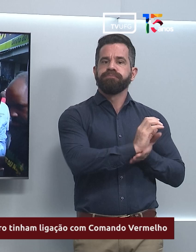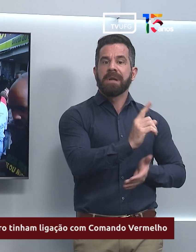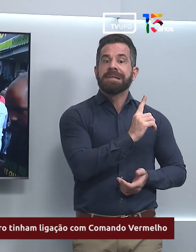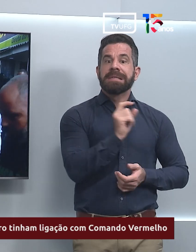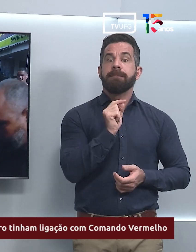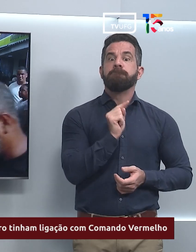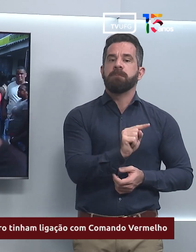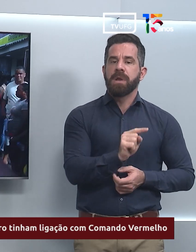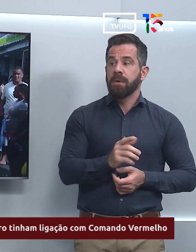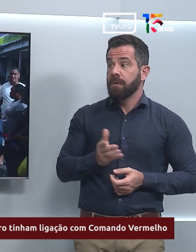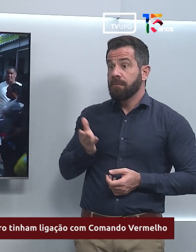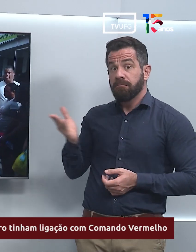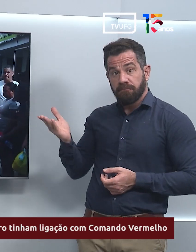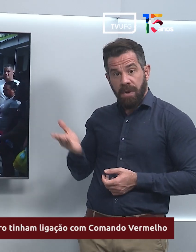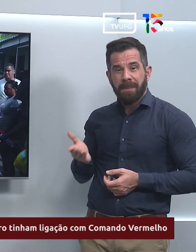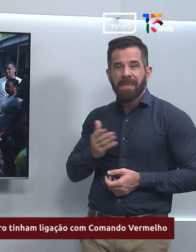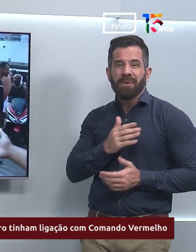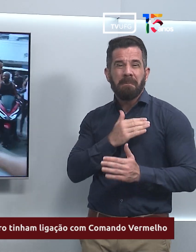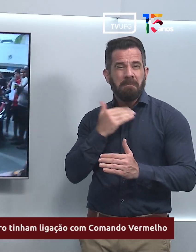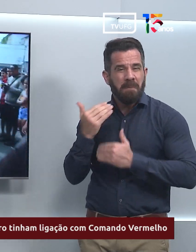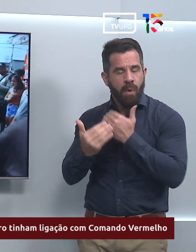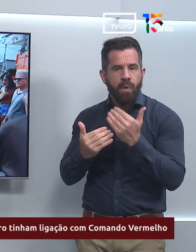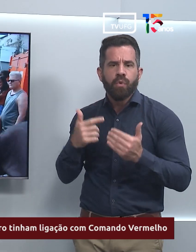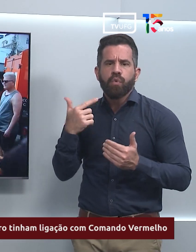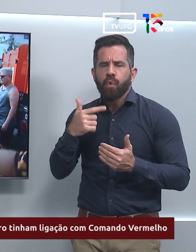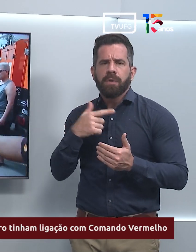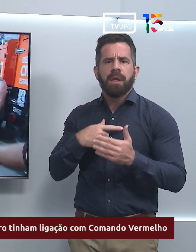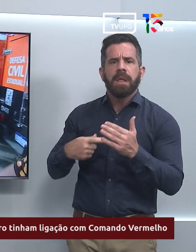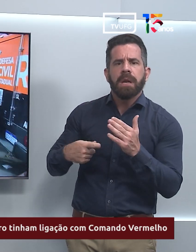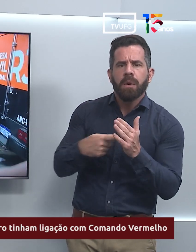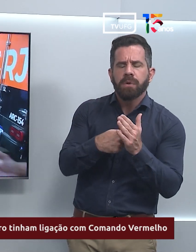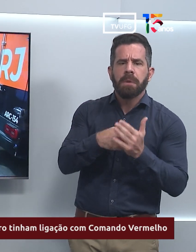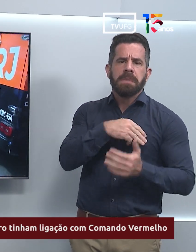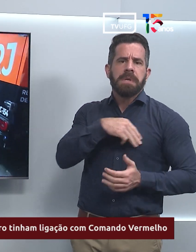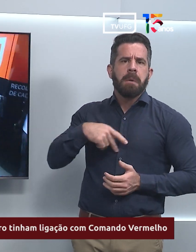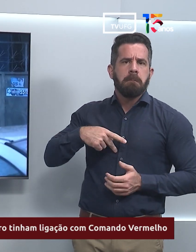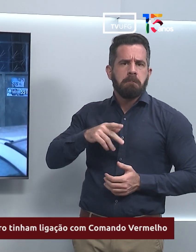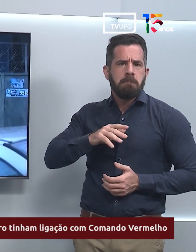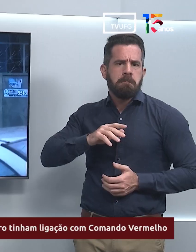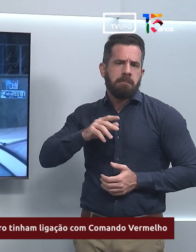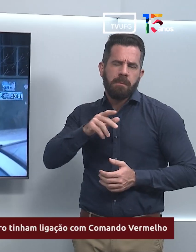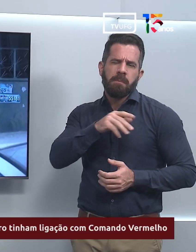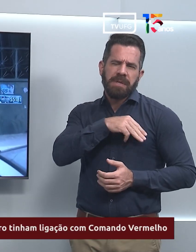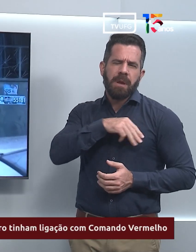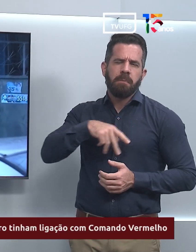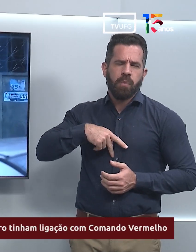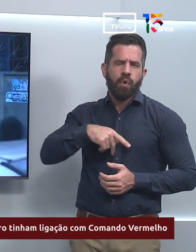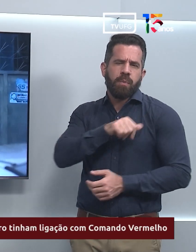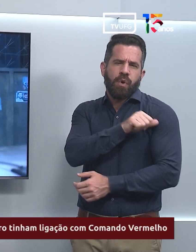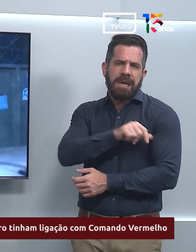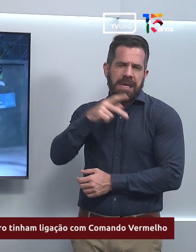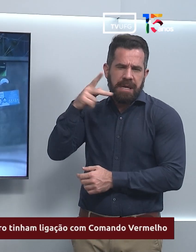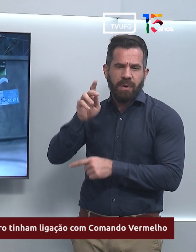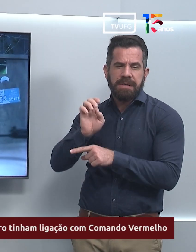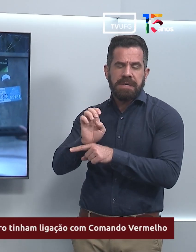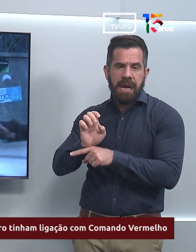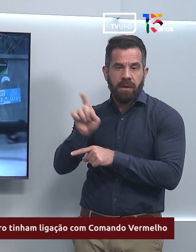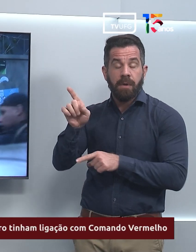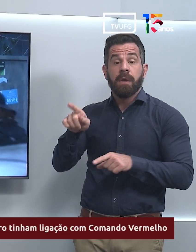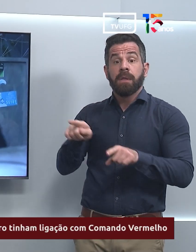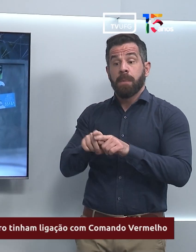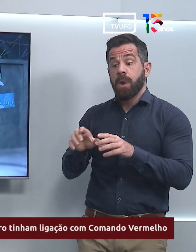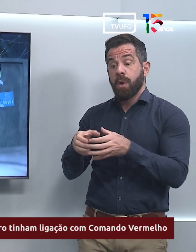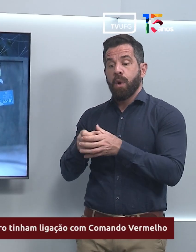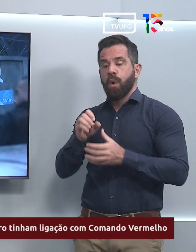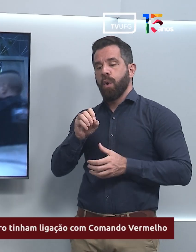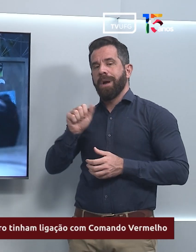sido denunciada à Justiça pelo Ministério Público do Estado do Rio de Janeiro. A Ordem dos Advogados do Rio de Janeiro